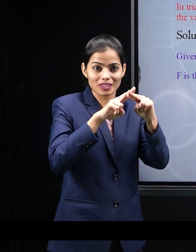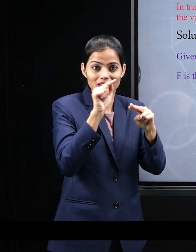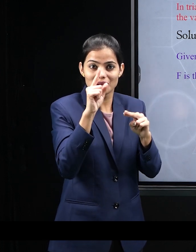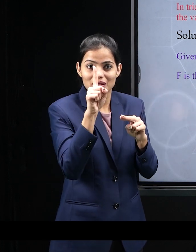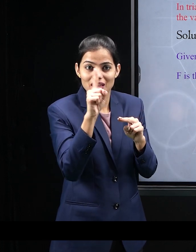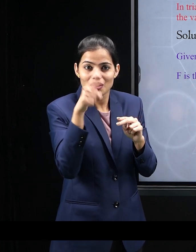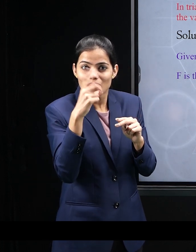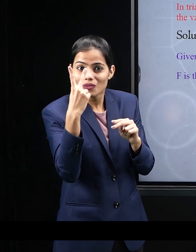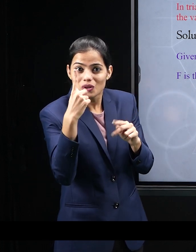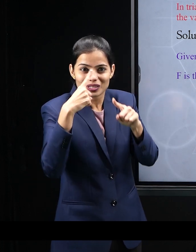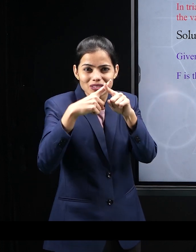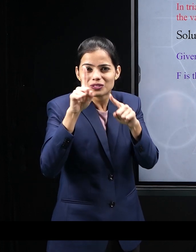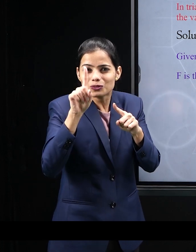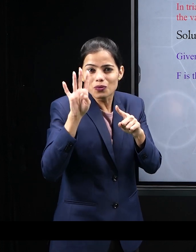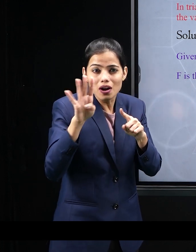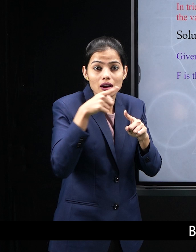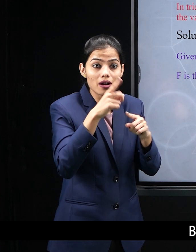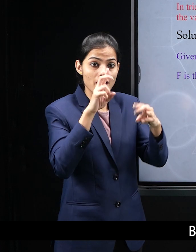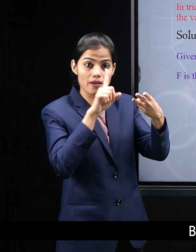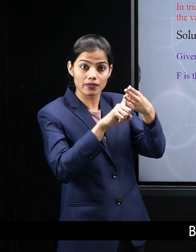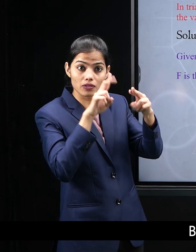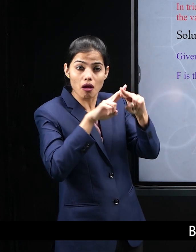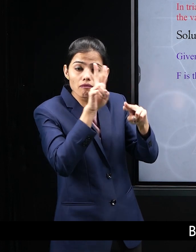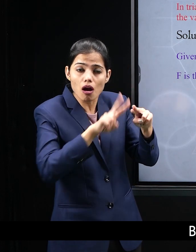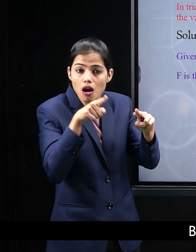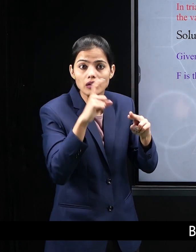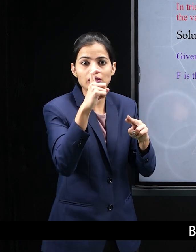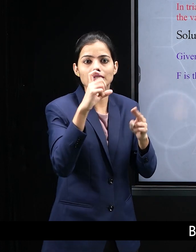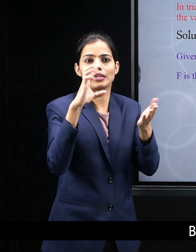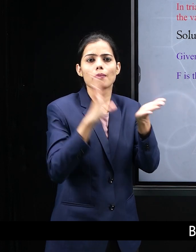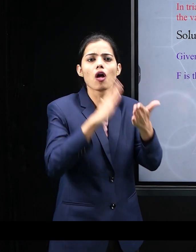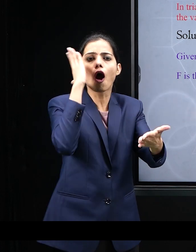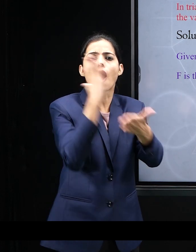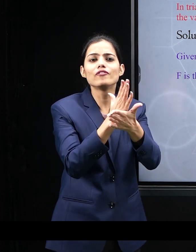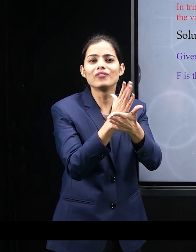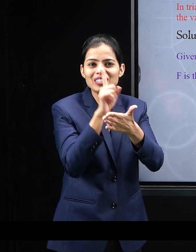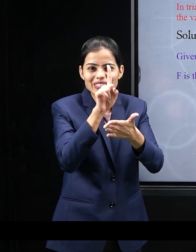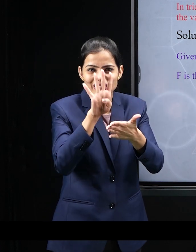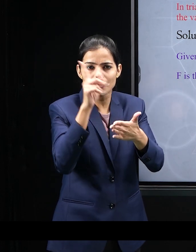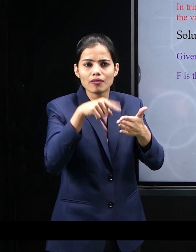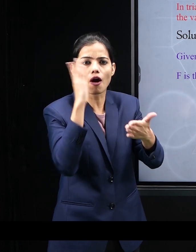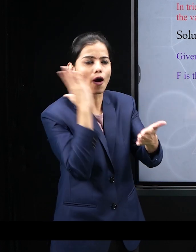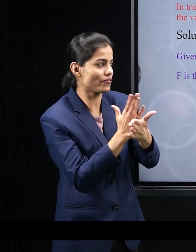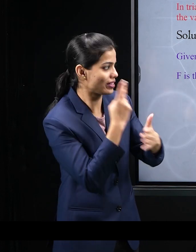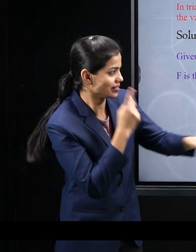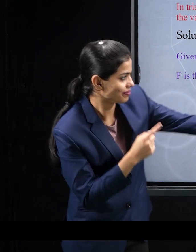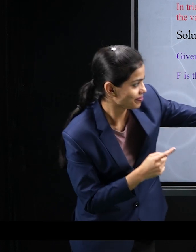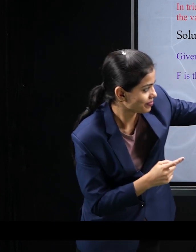1/2 ఇంటూ బీసీ. బీసీ విలువను భర్తీ చేయండి. ఈఎఫ్ =